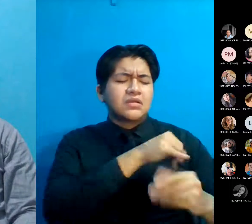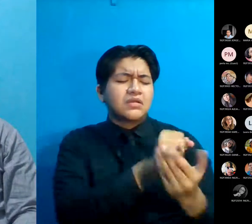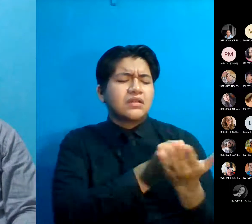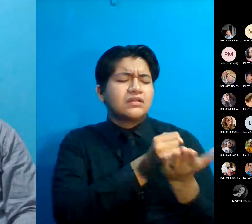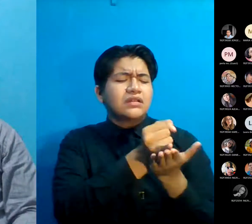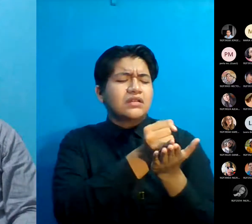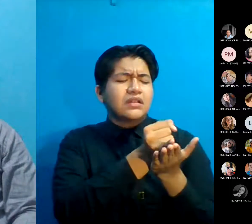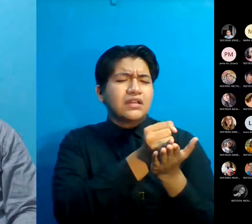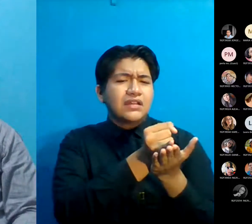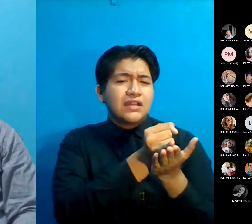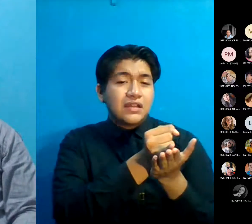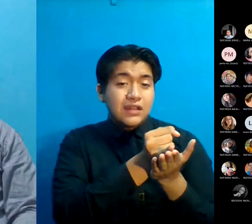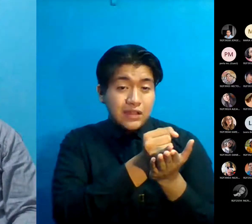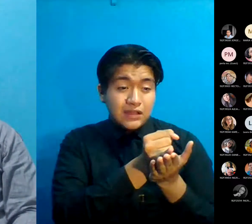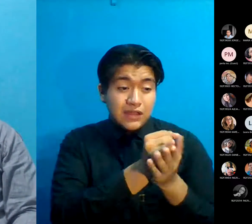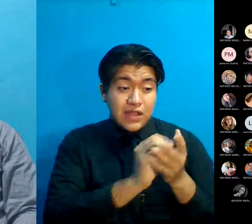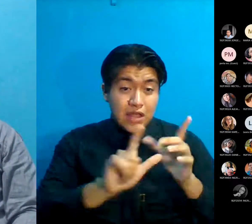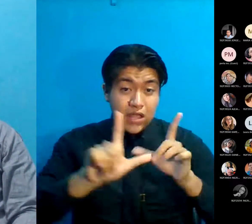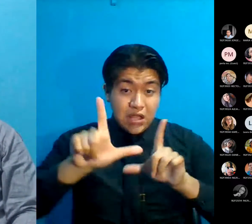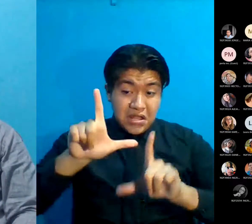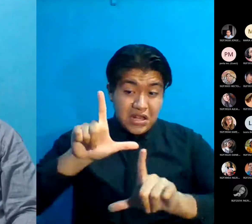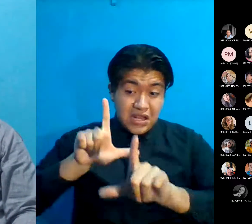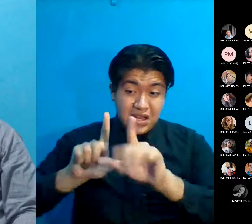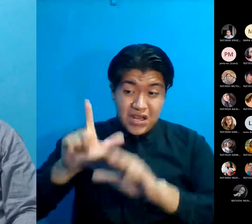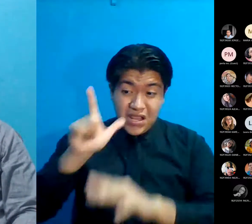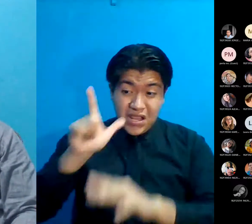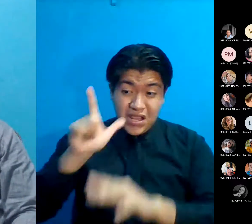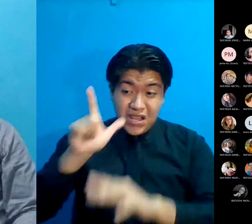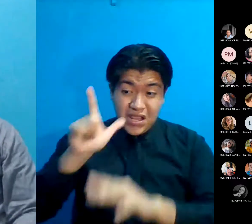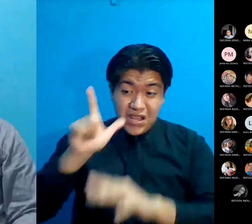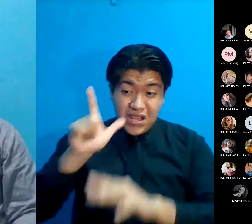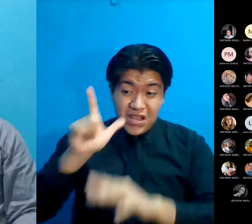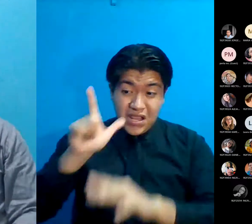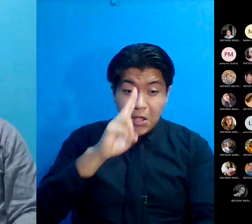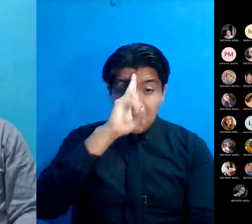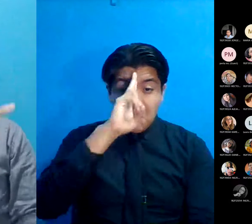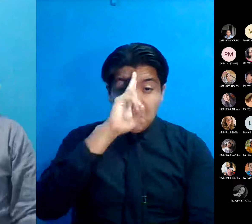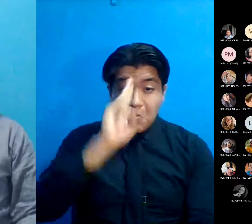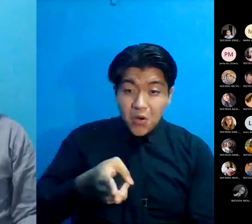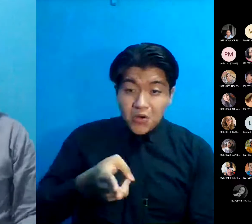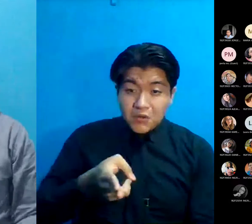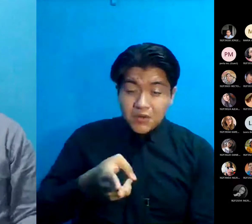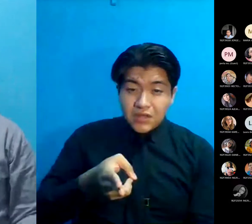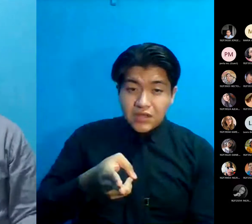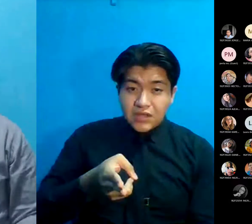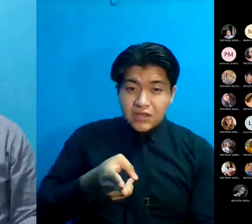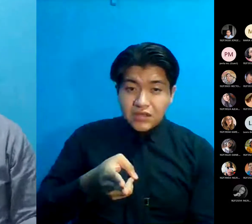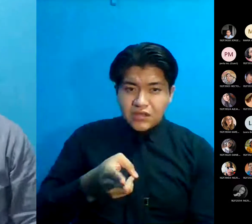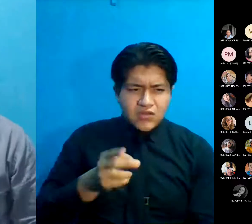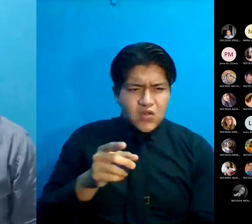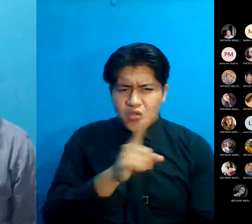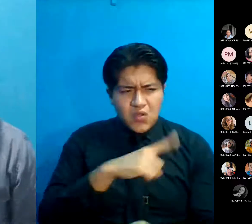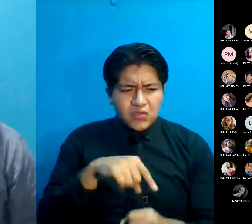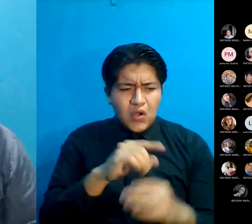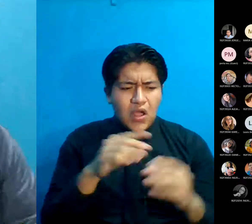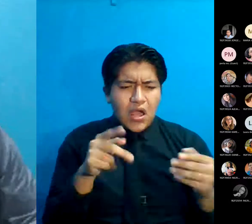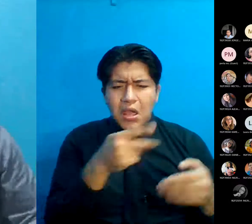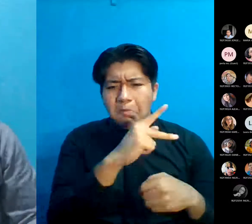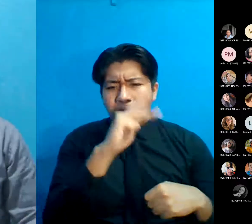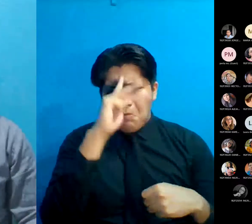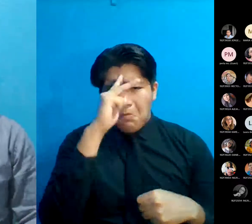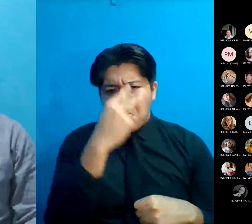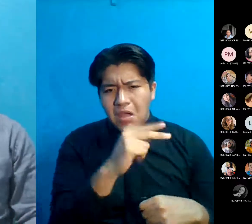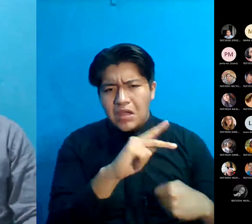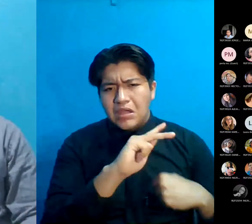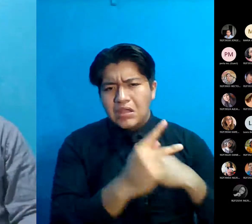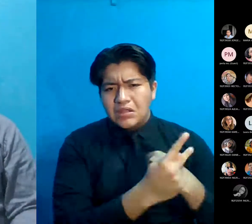era prohibir la lengua de señas, solamente a nivel regional, sino a nivel mundial. Y esto provocó un